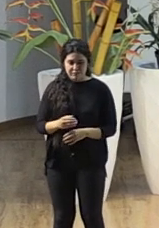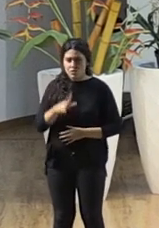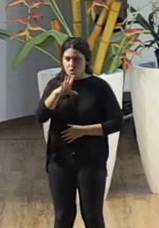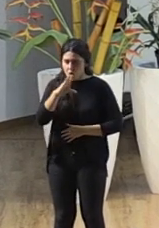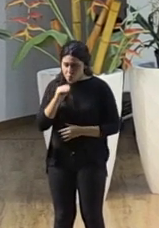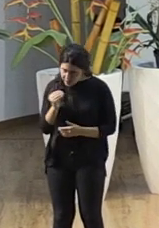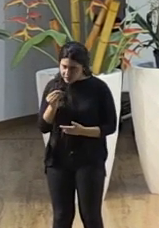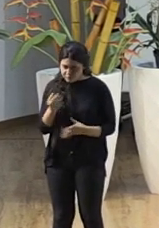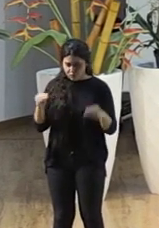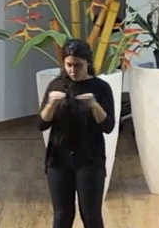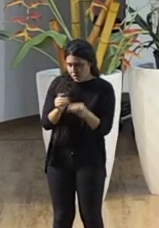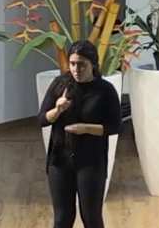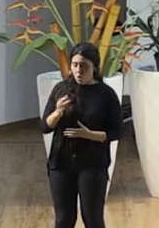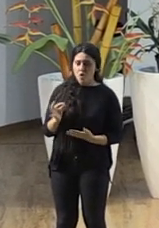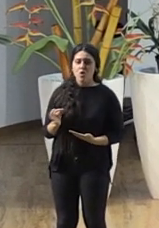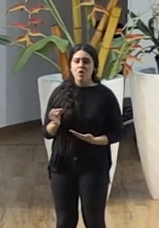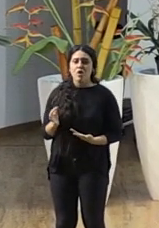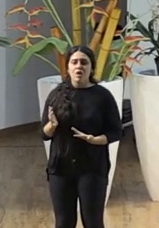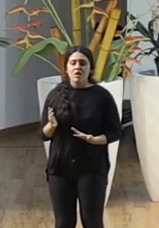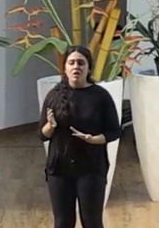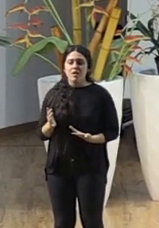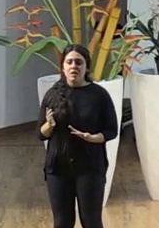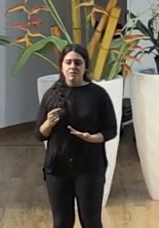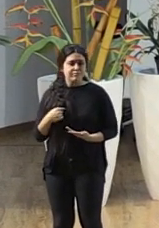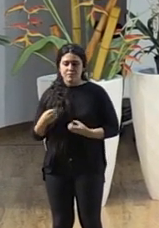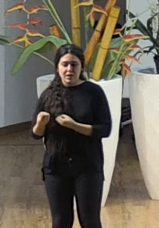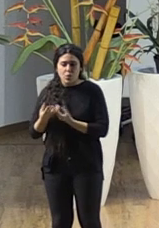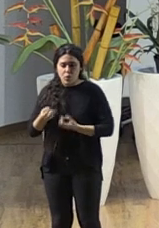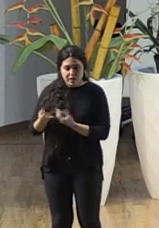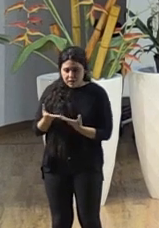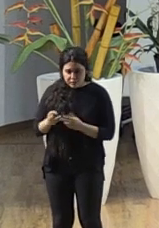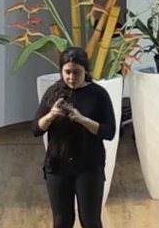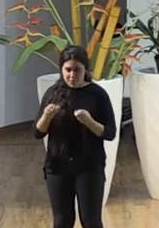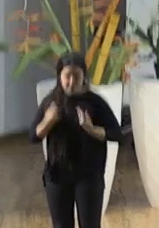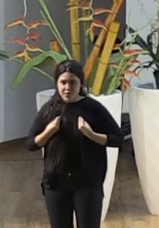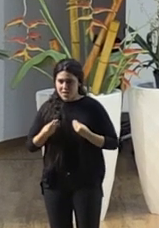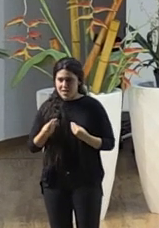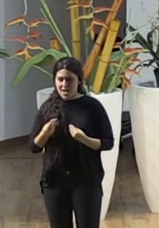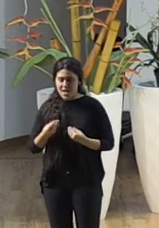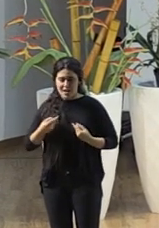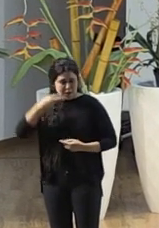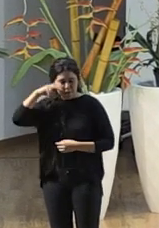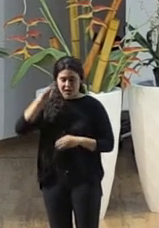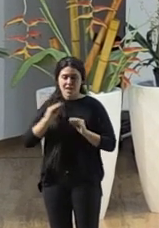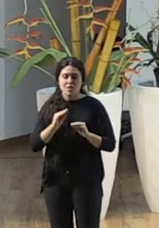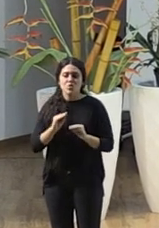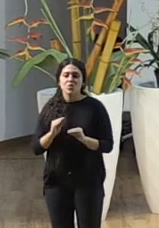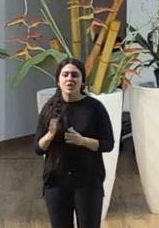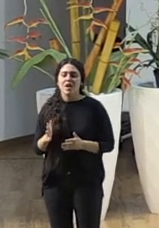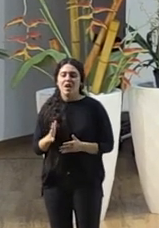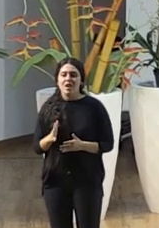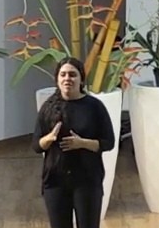coincidamos o no coincidamos con lo que ellos nos aporten aquí hoy, quién es uno,